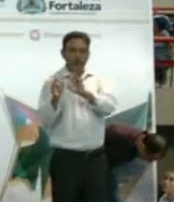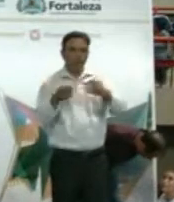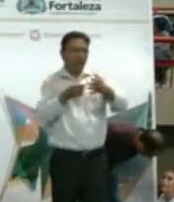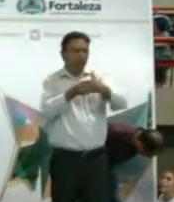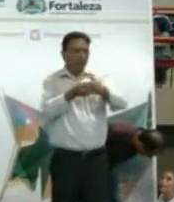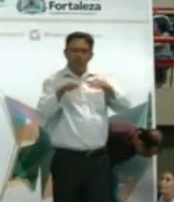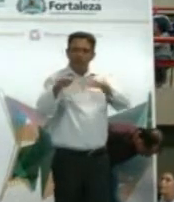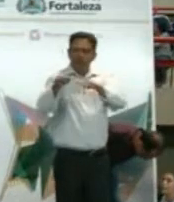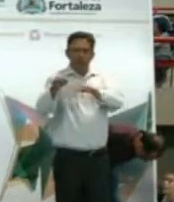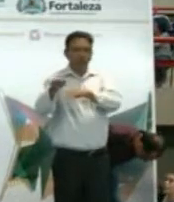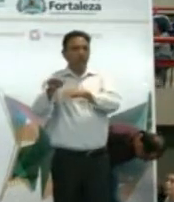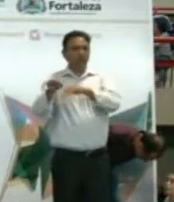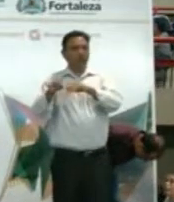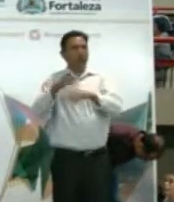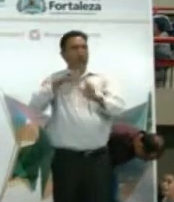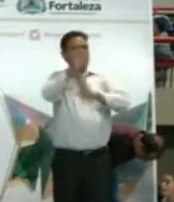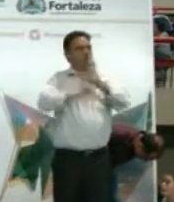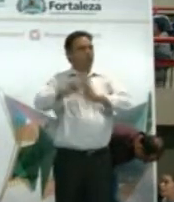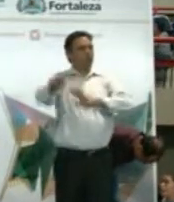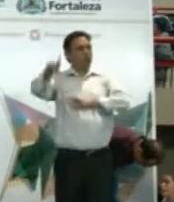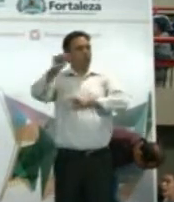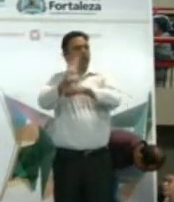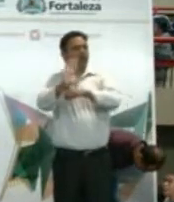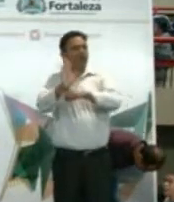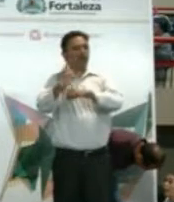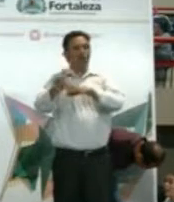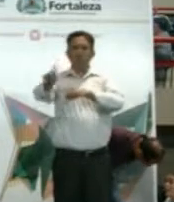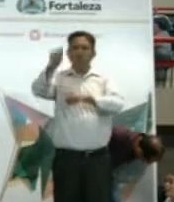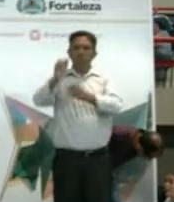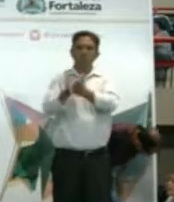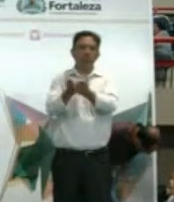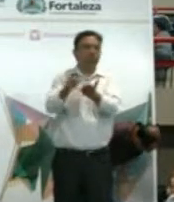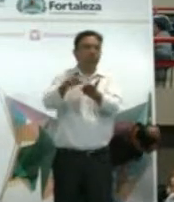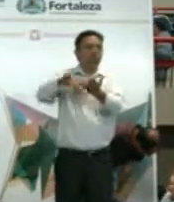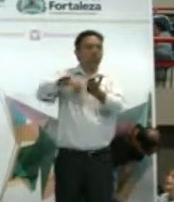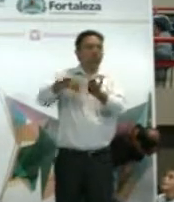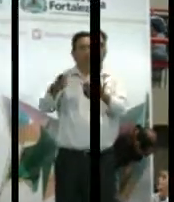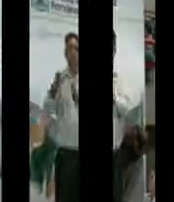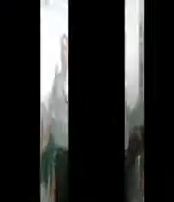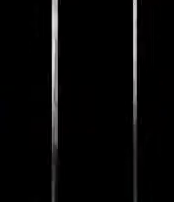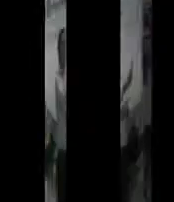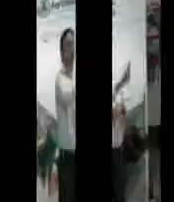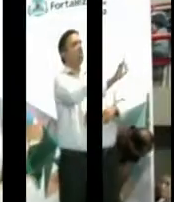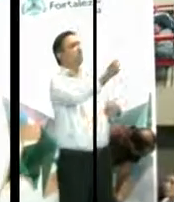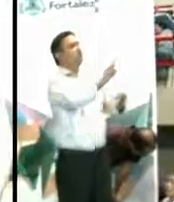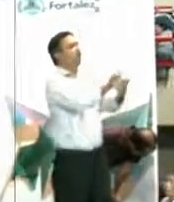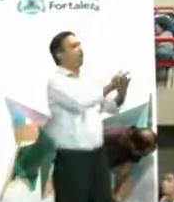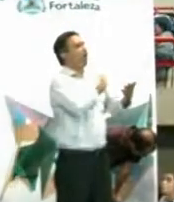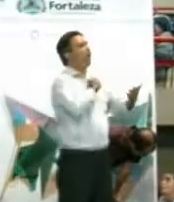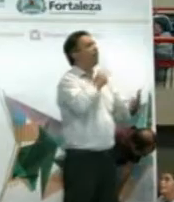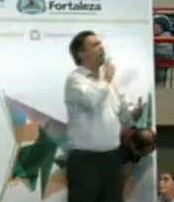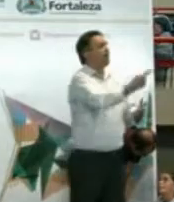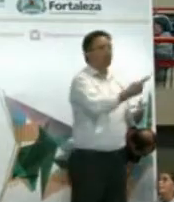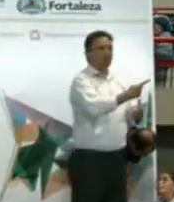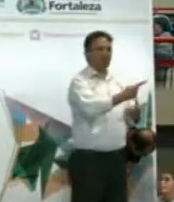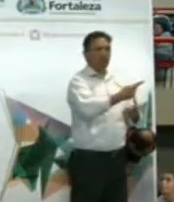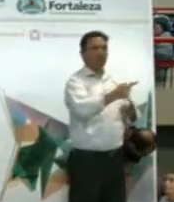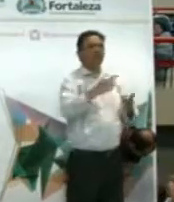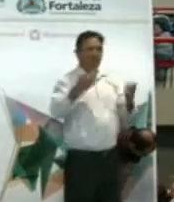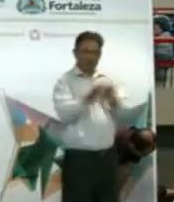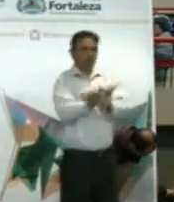ter direito de escolher o filme, para ter direito de escolher o livro, para ter direito de... Apanhamos,